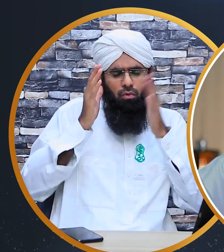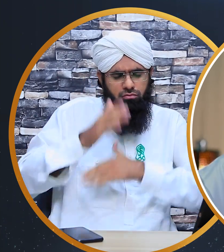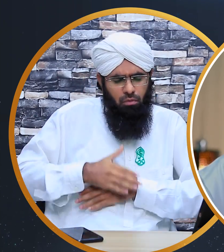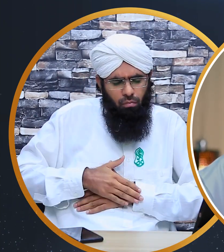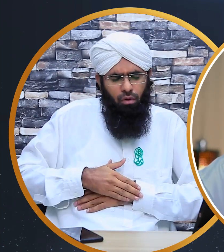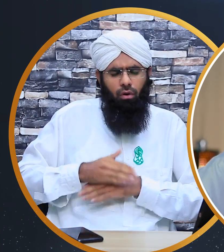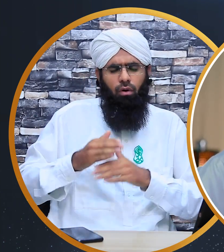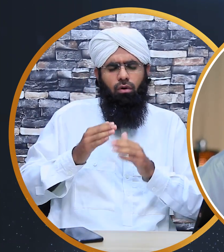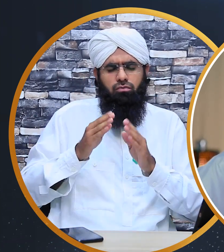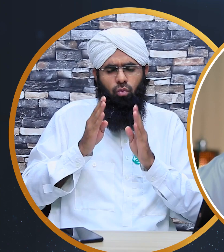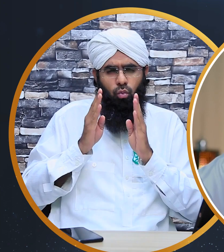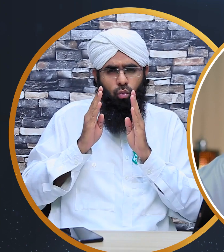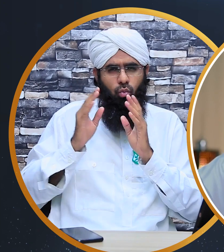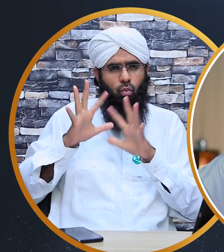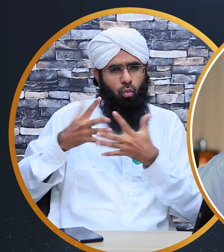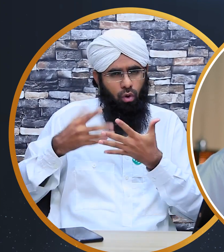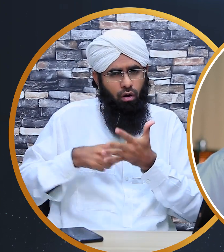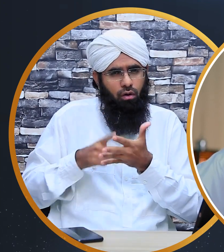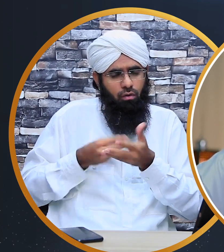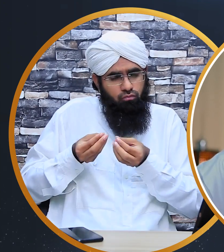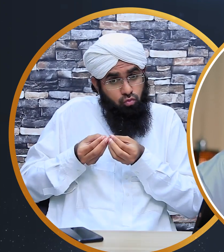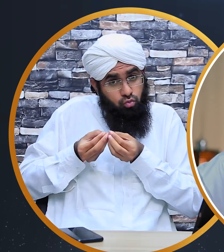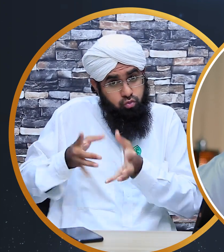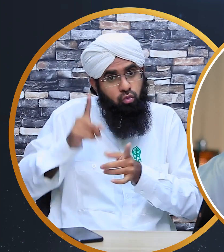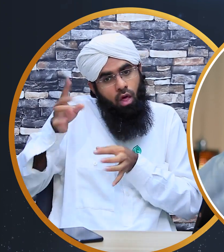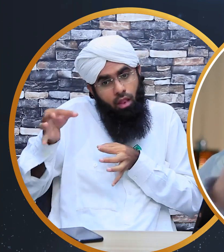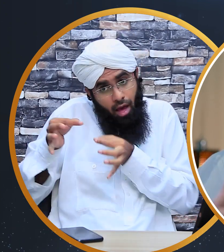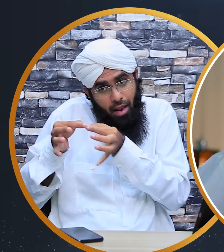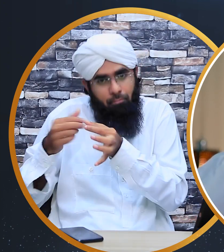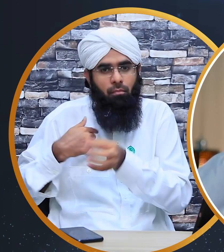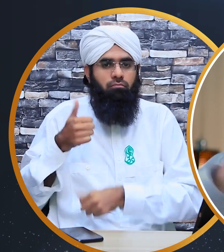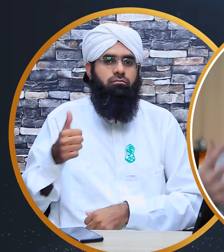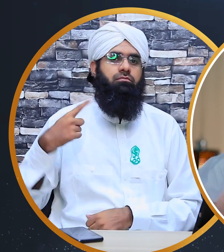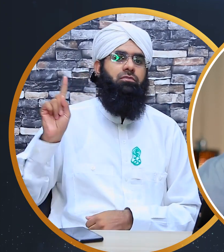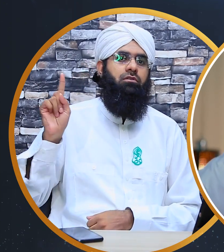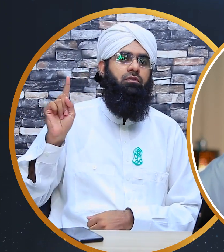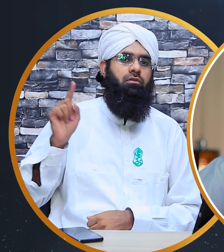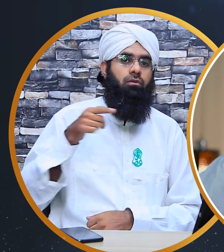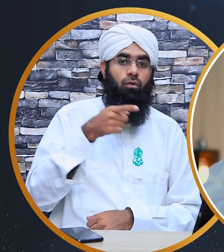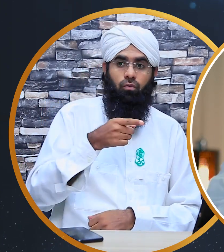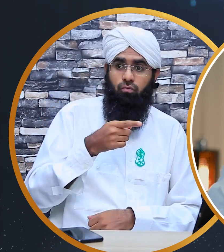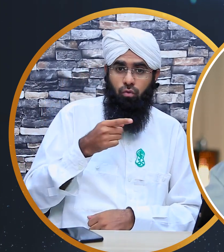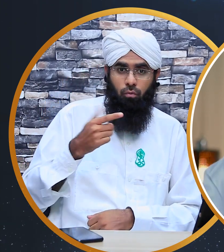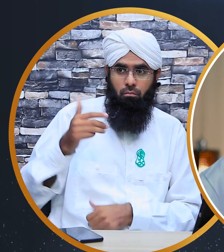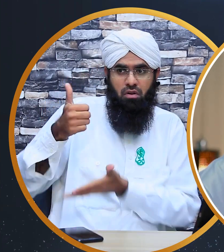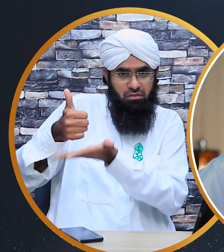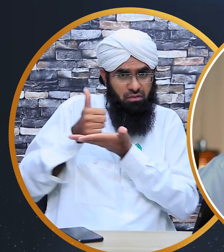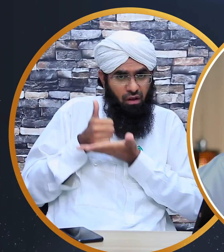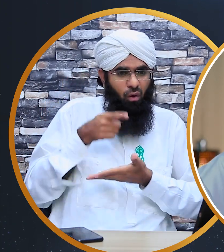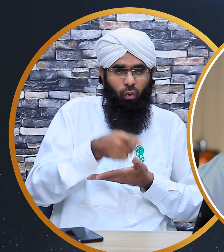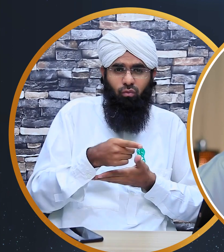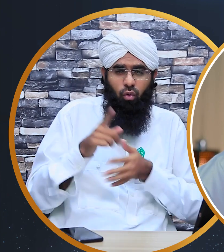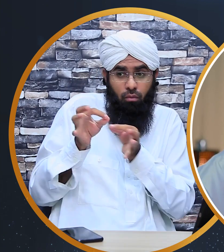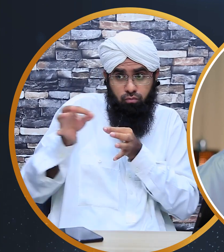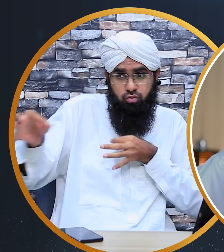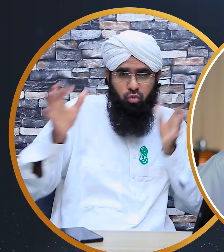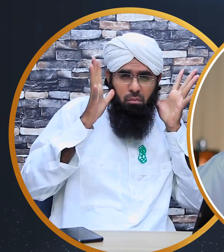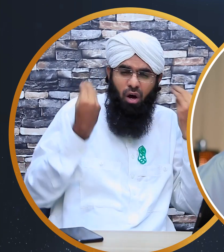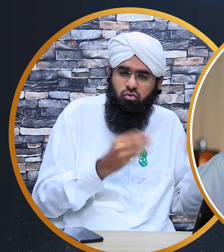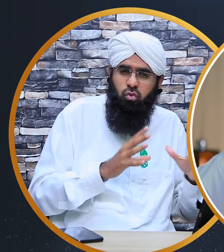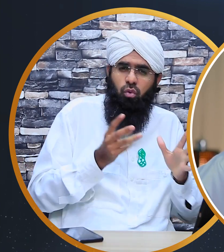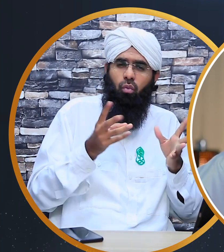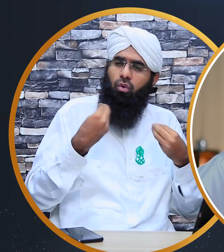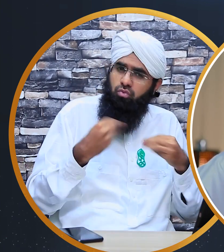دینا، سمجھ لو وہ نعمت ہے۔ اور جب تمہیں کوئی نعمت ملے، کوئی مال ملے، کوئی بھی چیز ملے اور وہ تمہیں اللہ سے دور کر دے، سمجھ لو